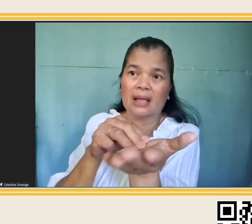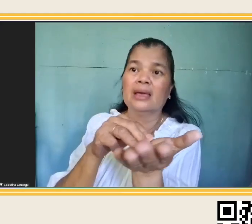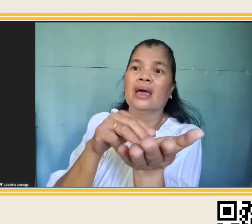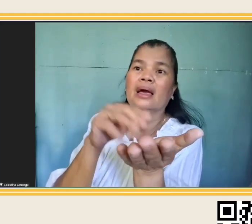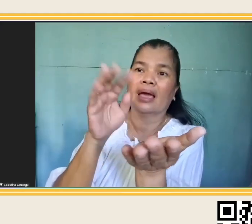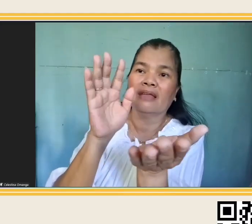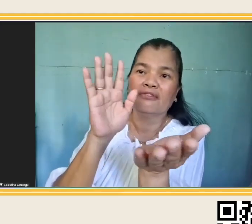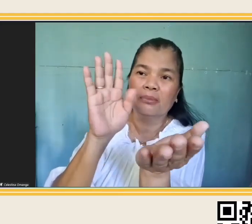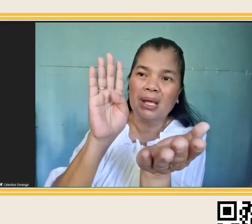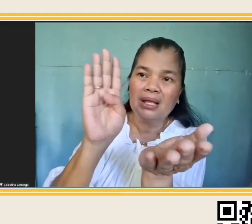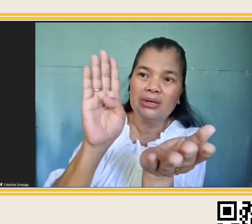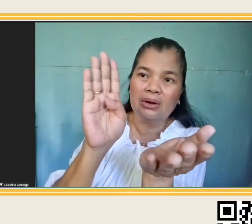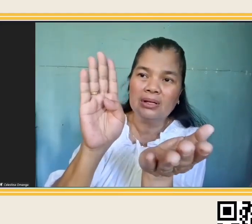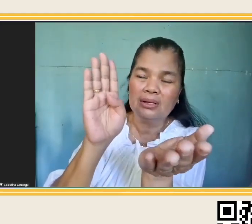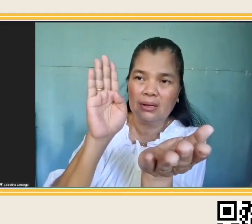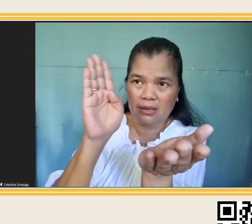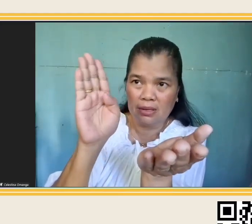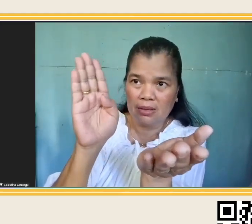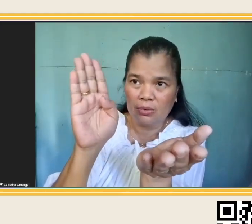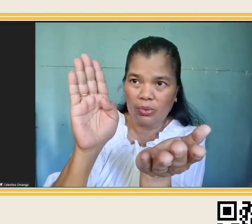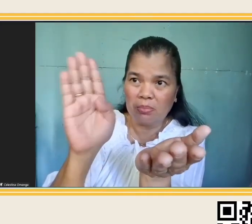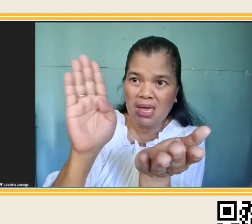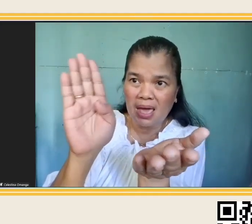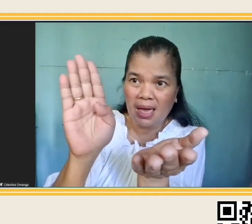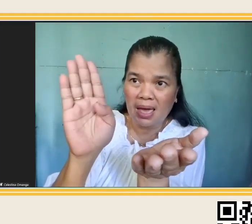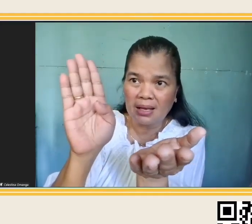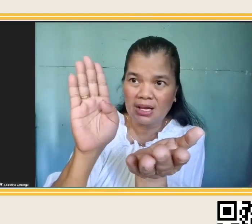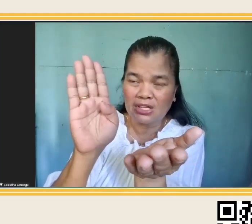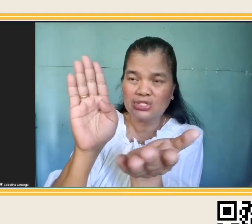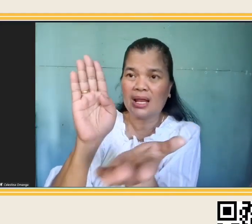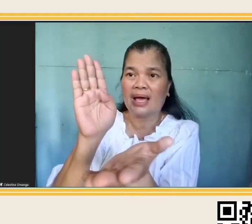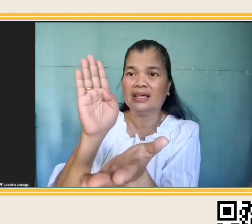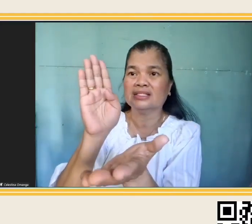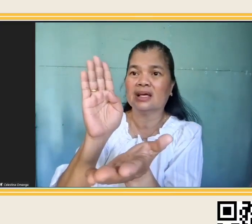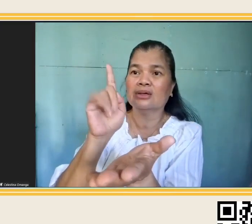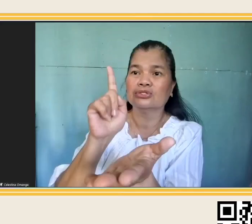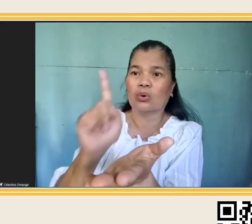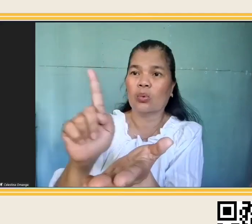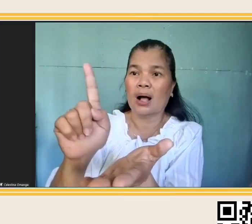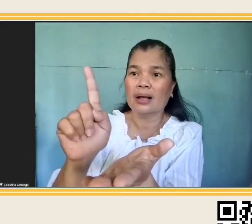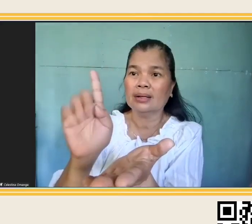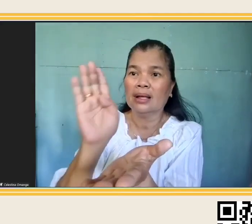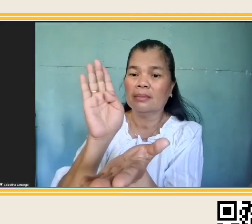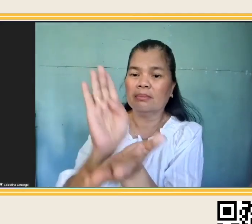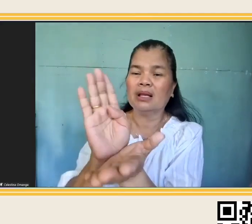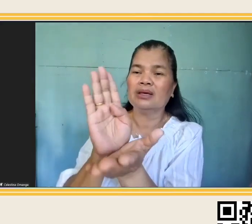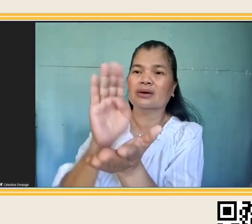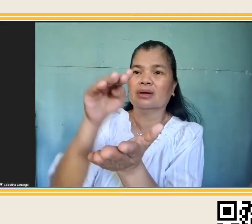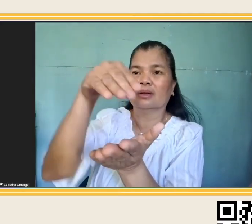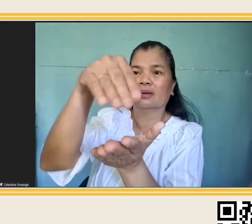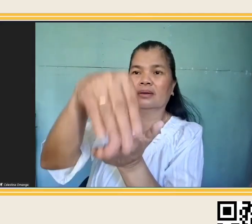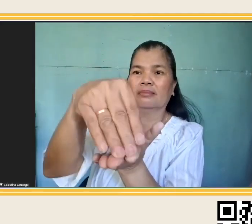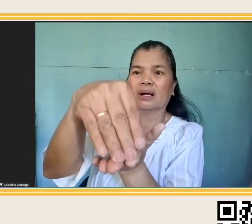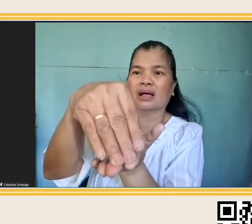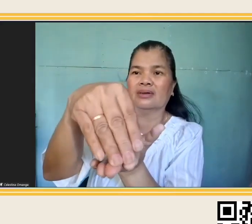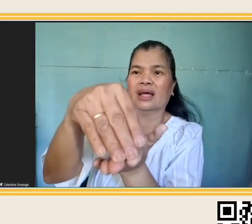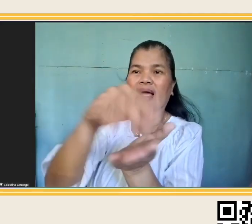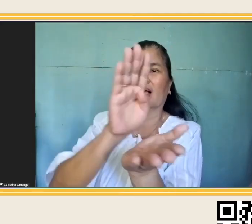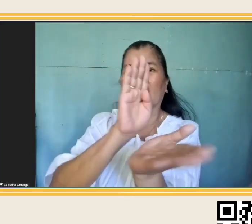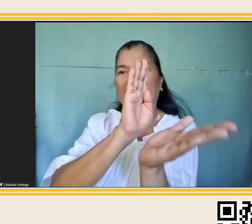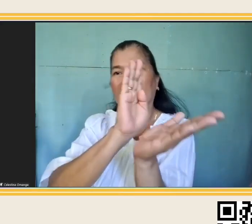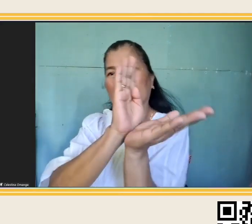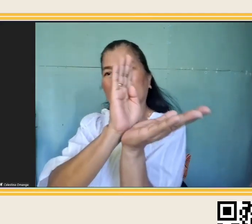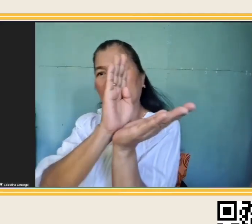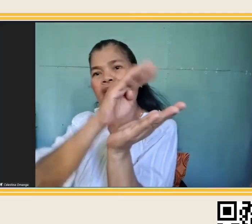yung tama. And for billion, with B hand, initialized. So, 1 billion. O, gano'n